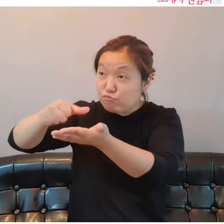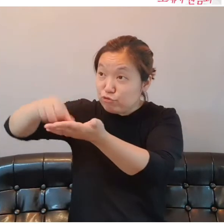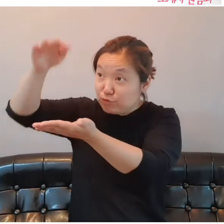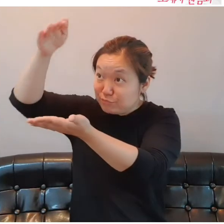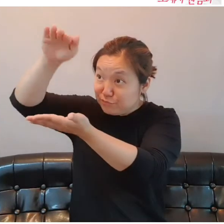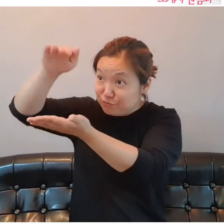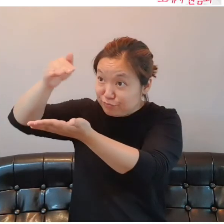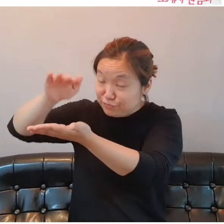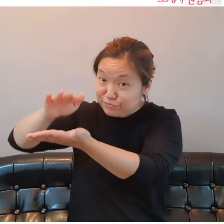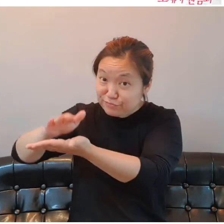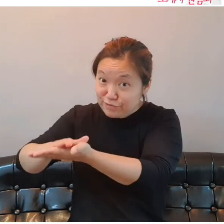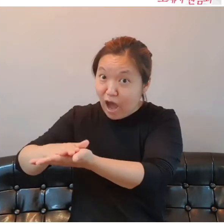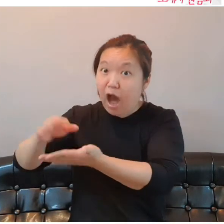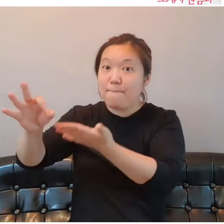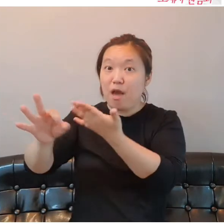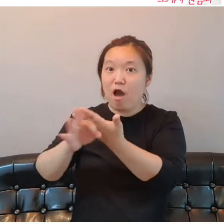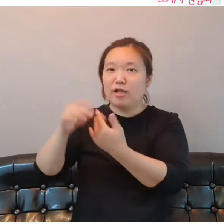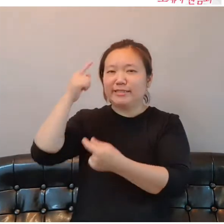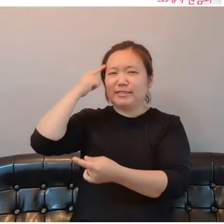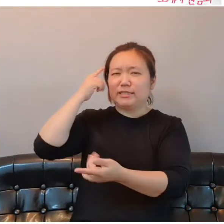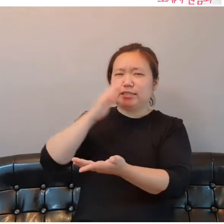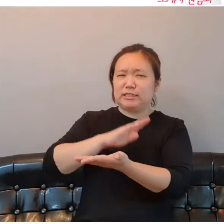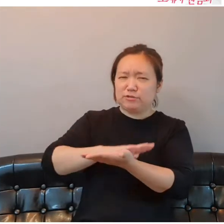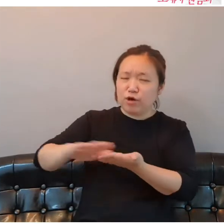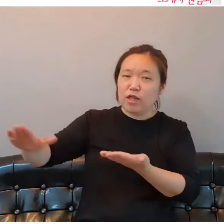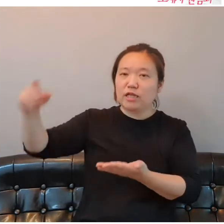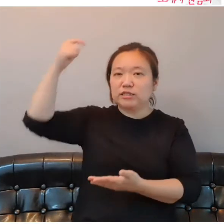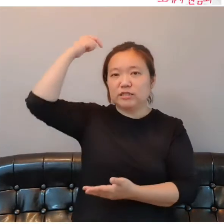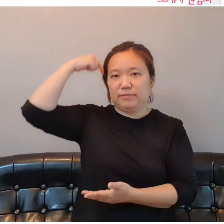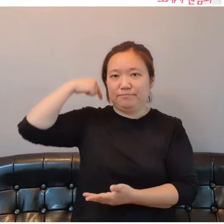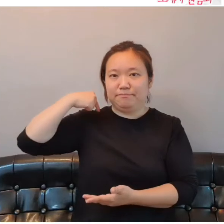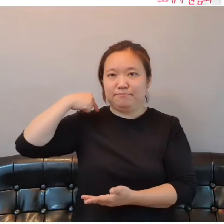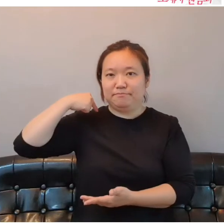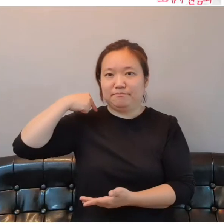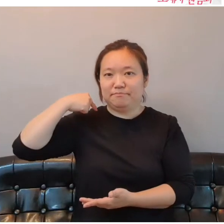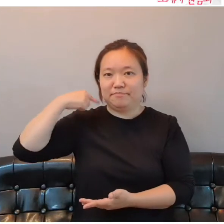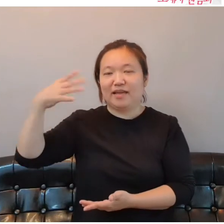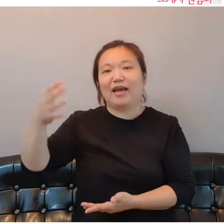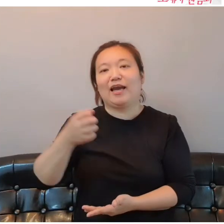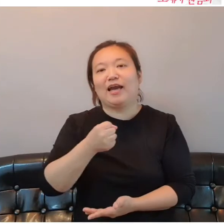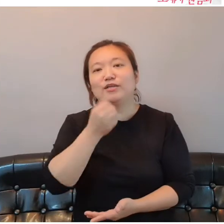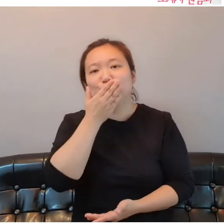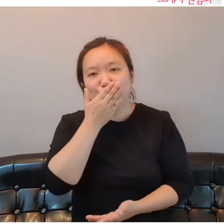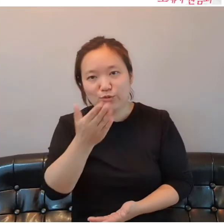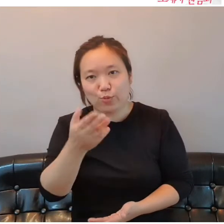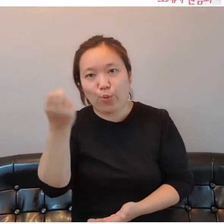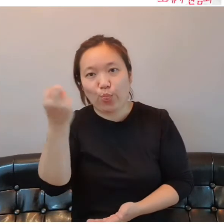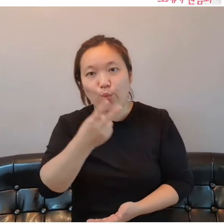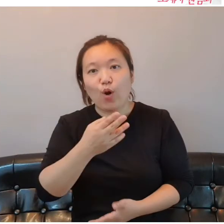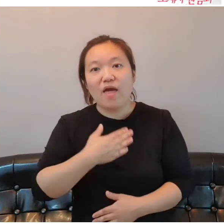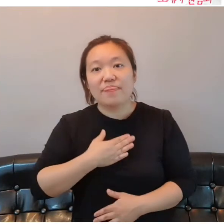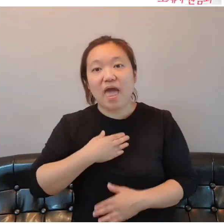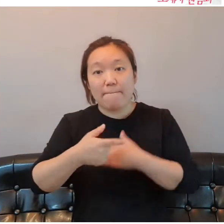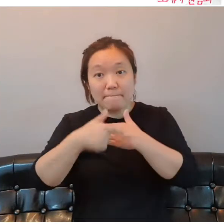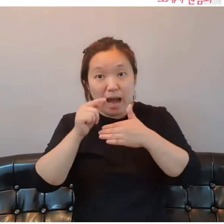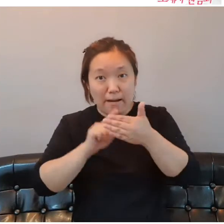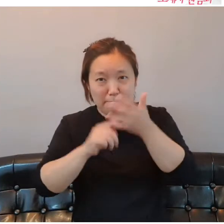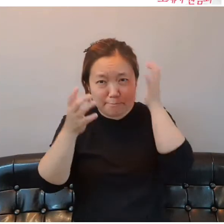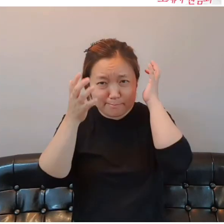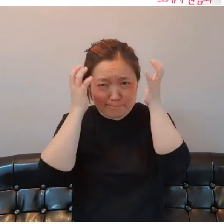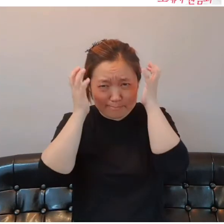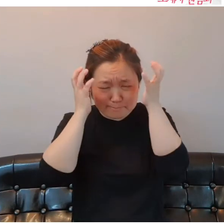여유 공간도 부쩍 넓어진 것을 체감하시게 되실 겁니다. 복잡하고 답답했던 마음이 깨끗이